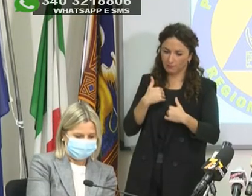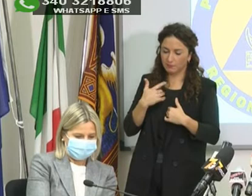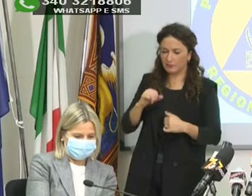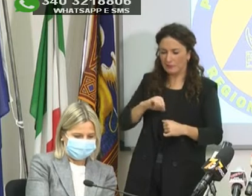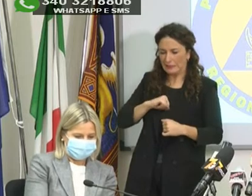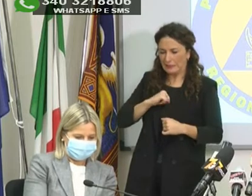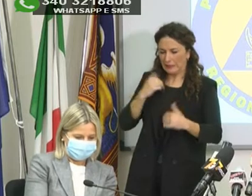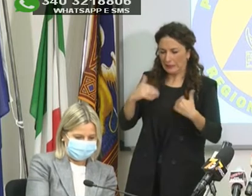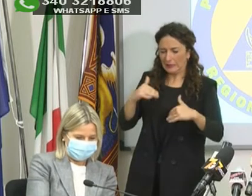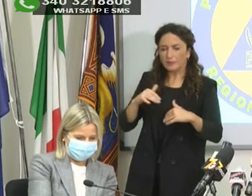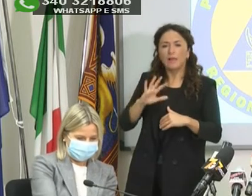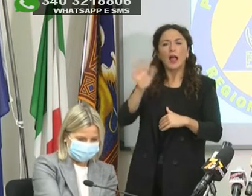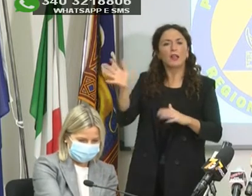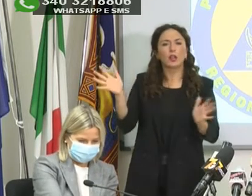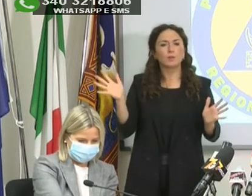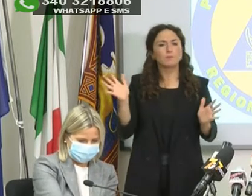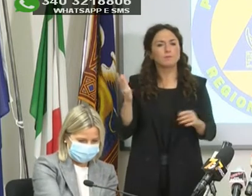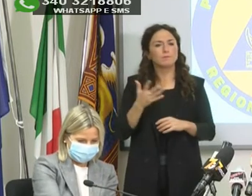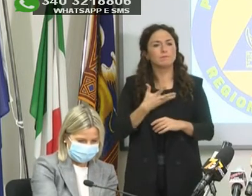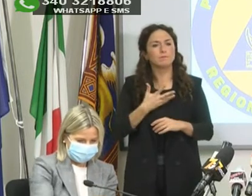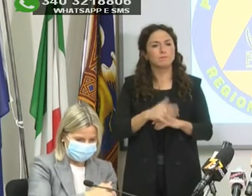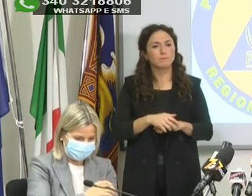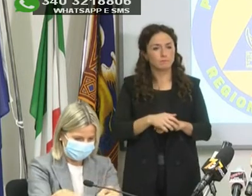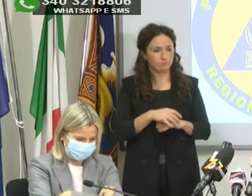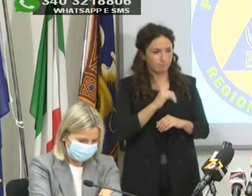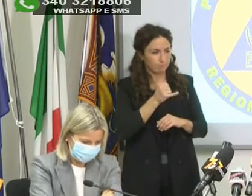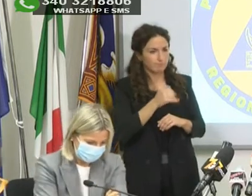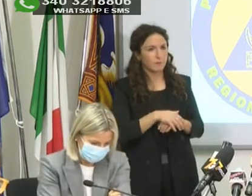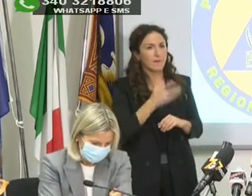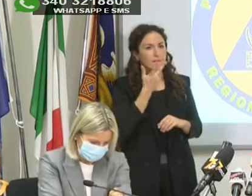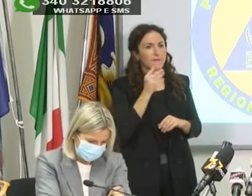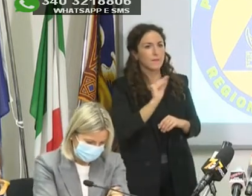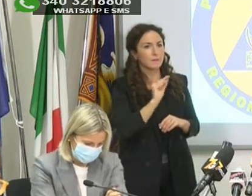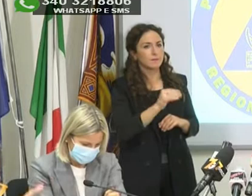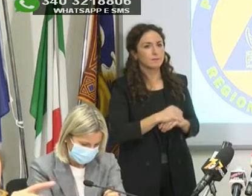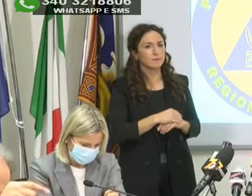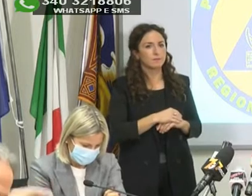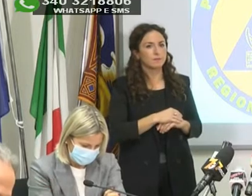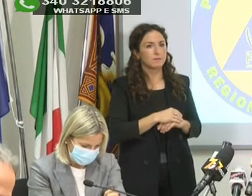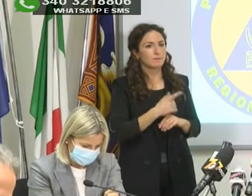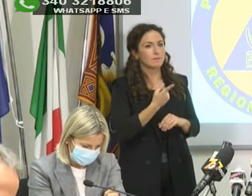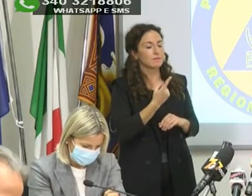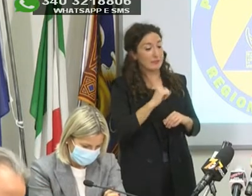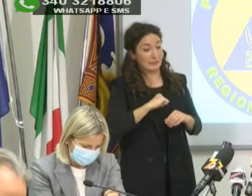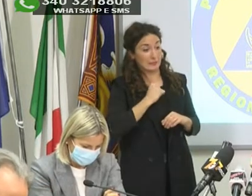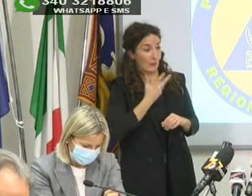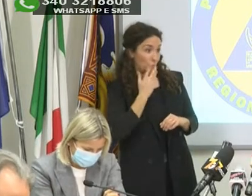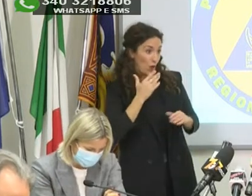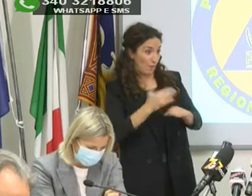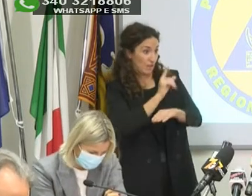dolorosa. Altro? Sì, volevo chiedere... Prego. visto che facendo dolorosa non voglio